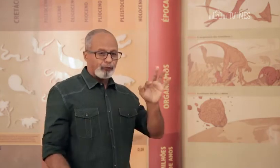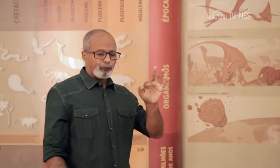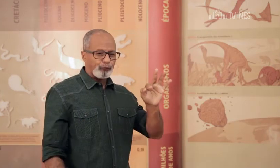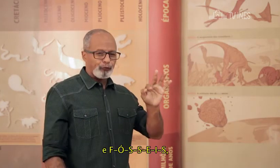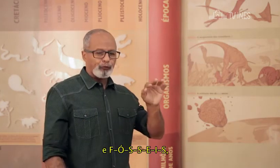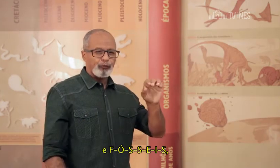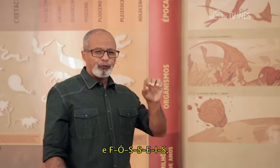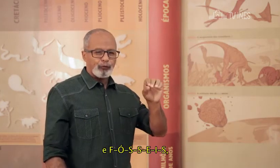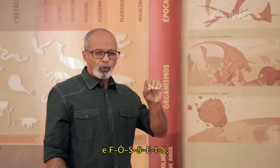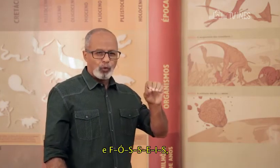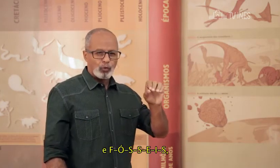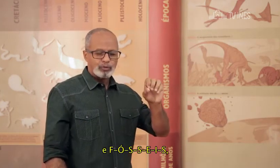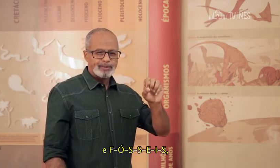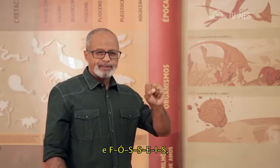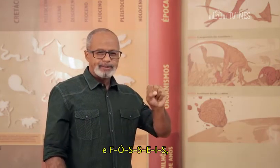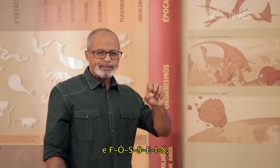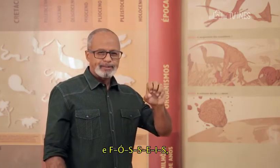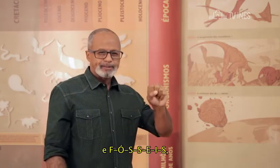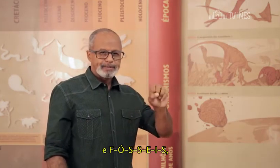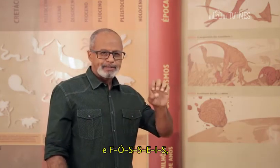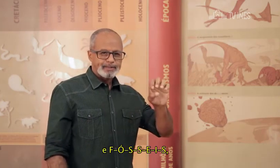E fósseis.